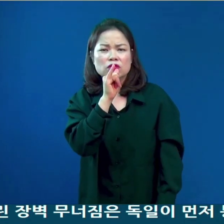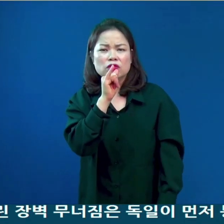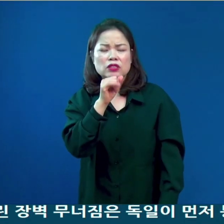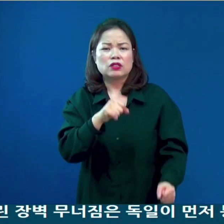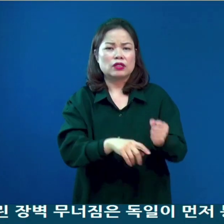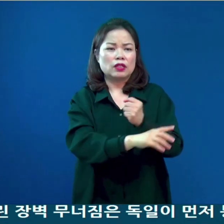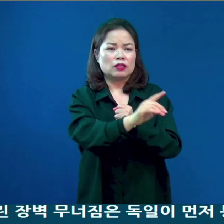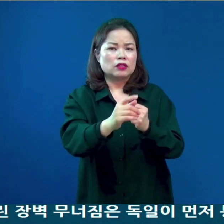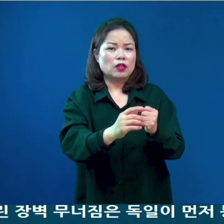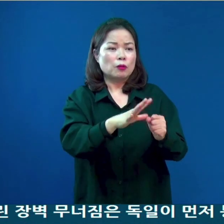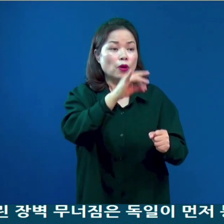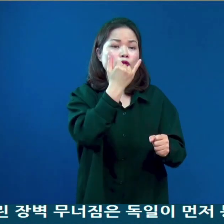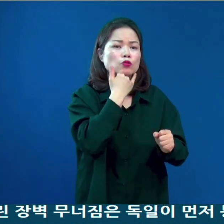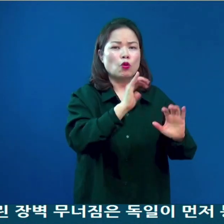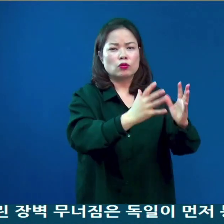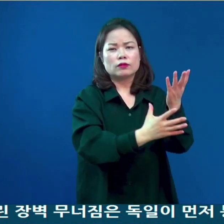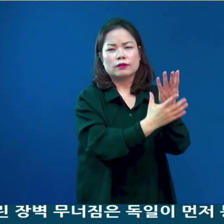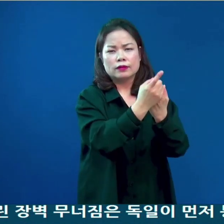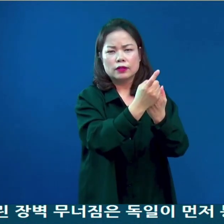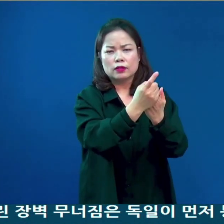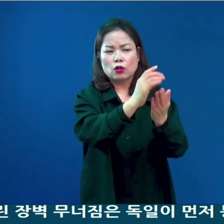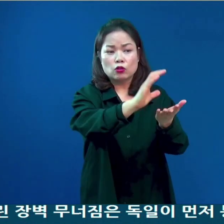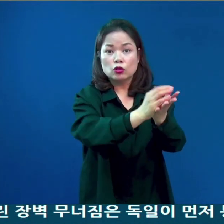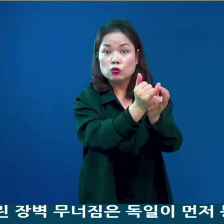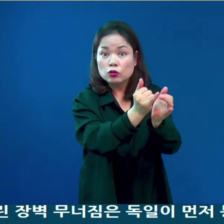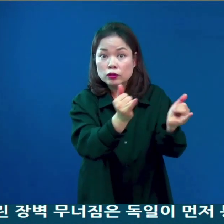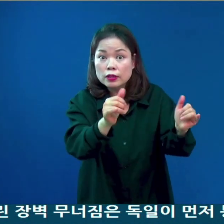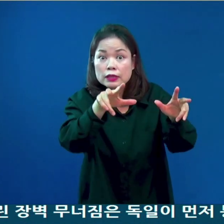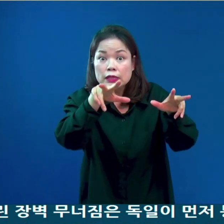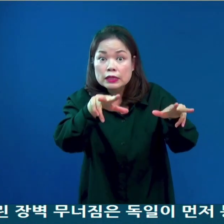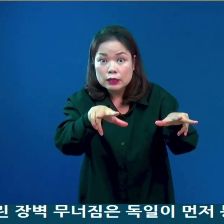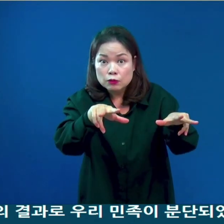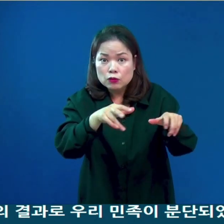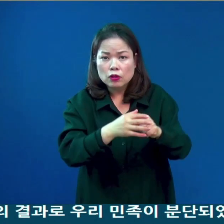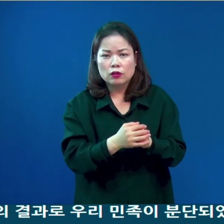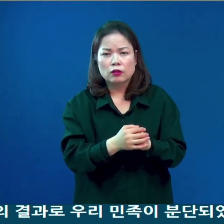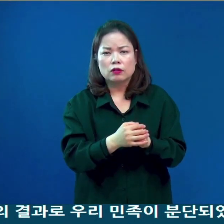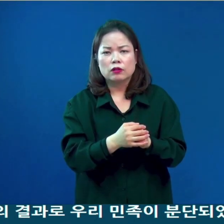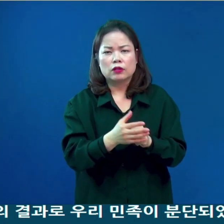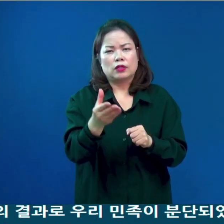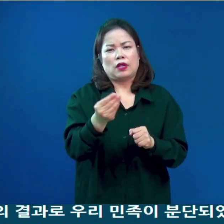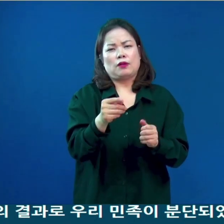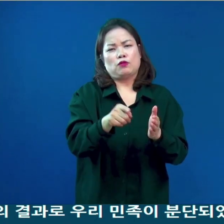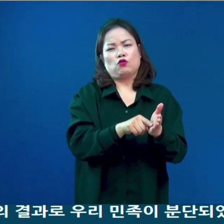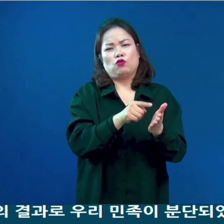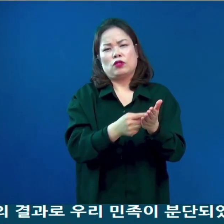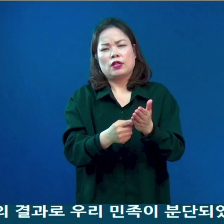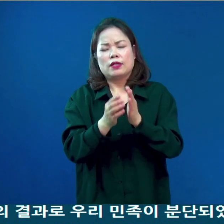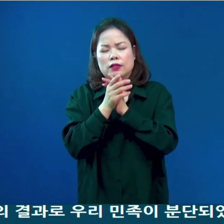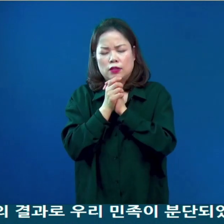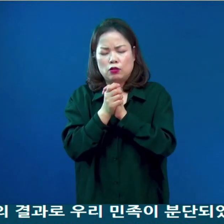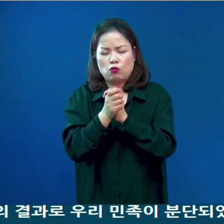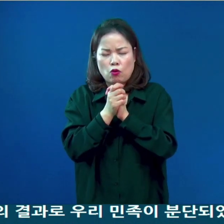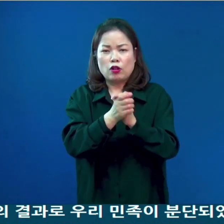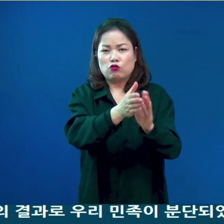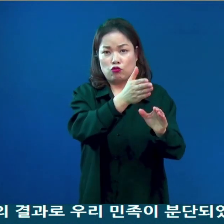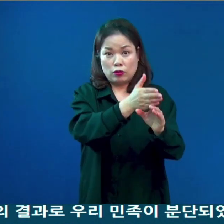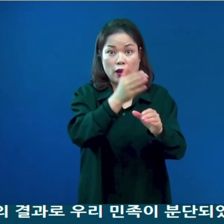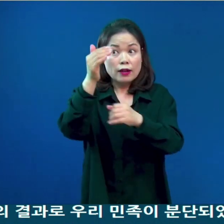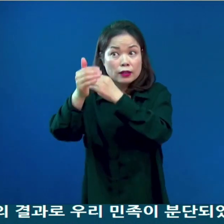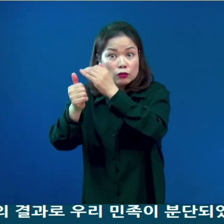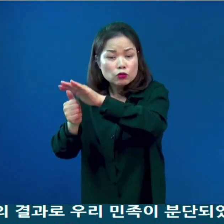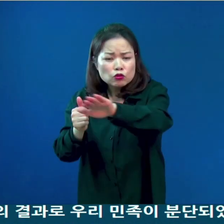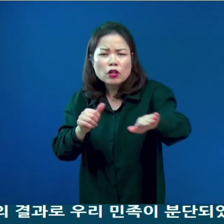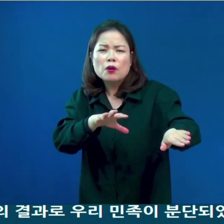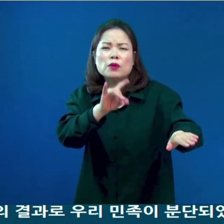되어버렸어요. 그래서 독일의 그리스도인들은 지금도 그 빚을 갚으려고 기도하고 있습니다. 하나님,